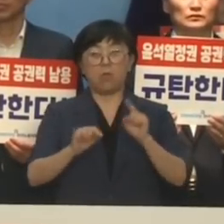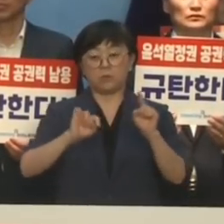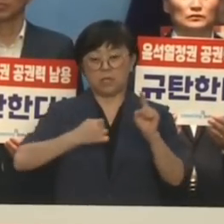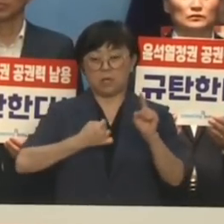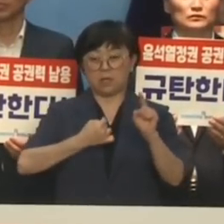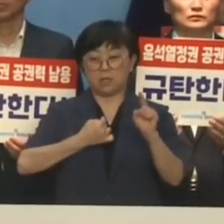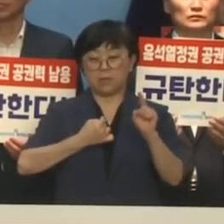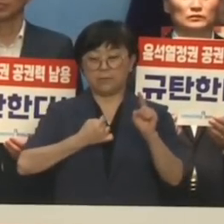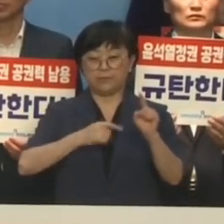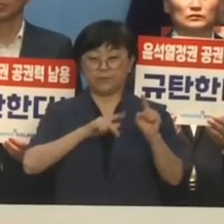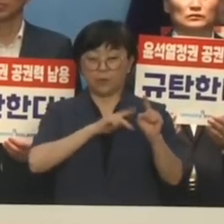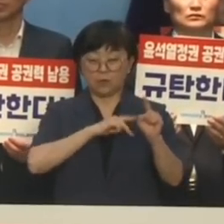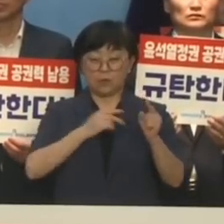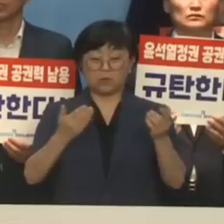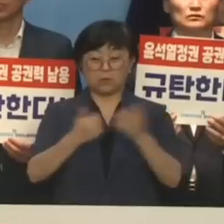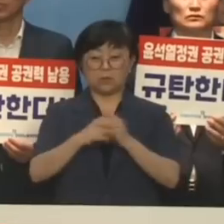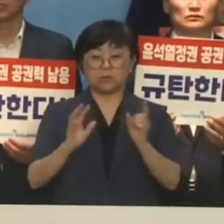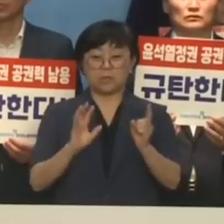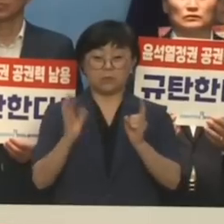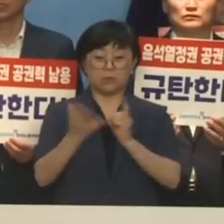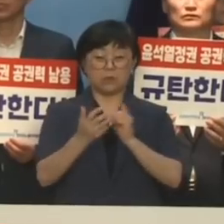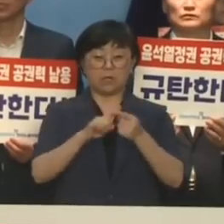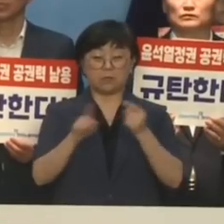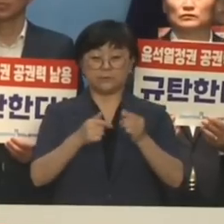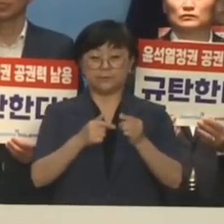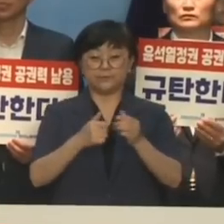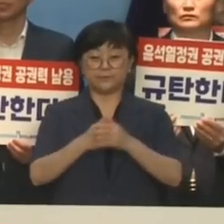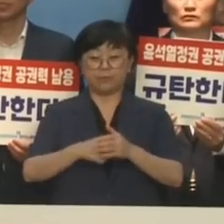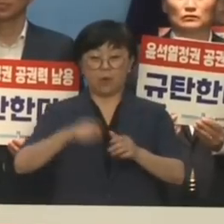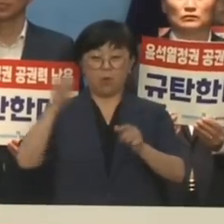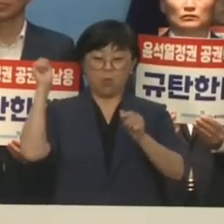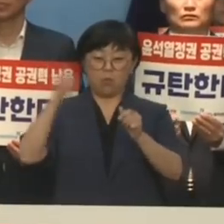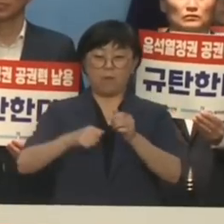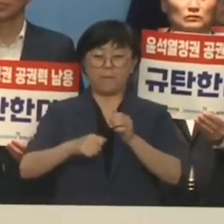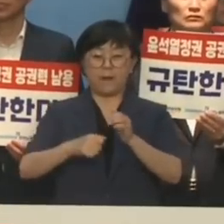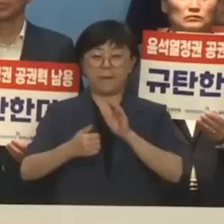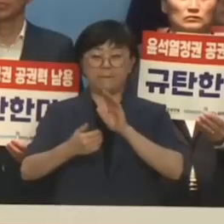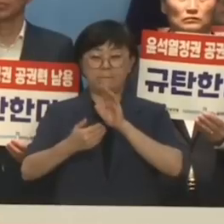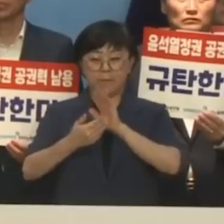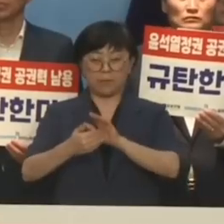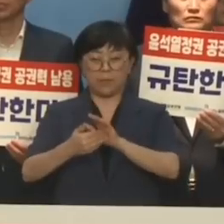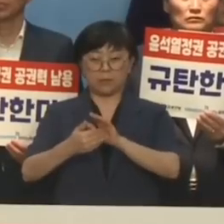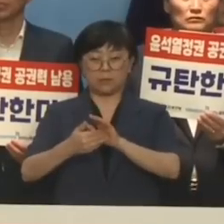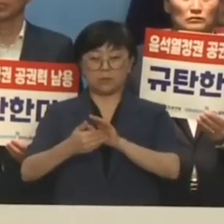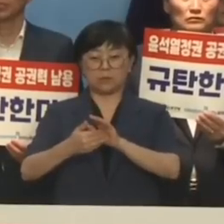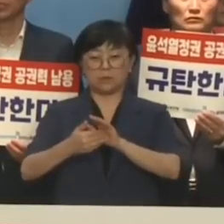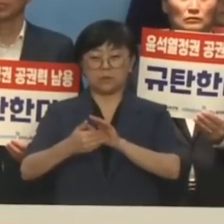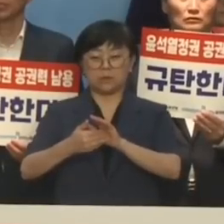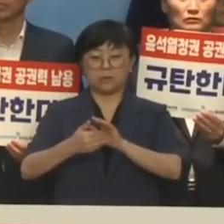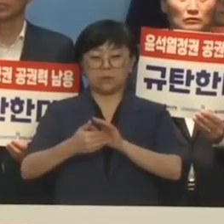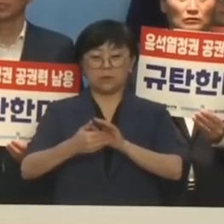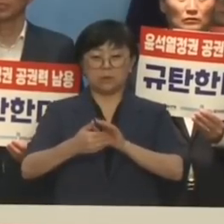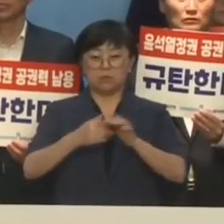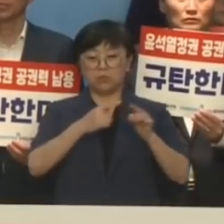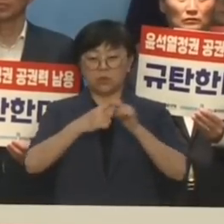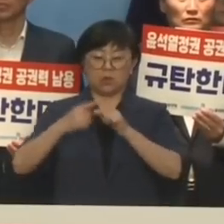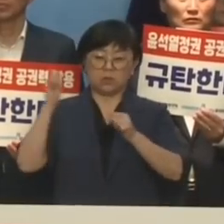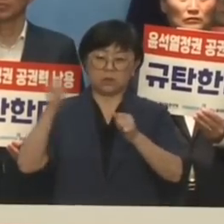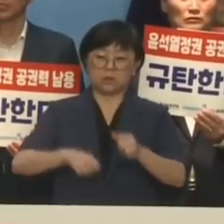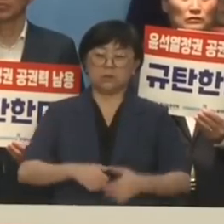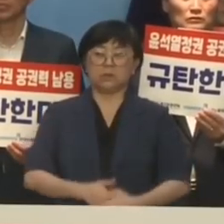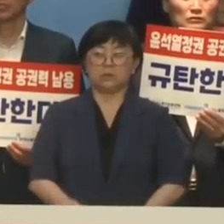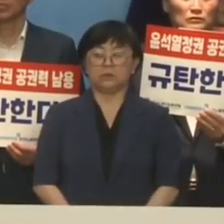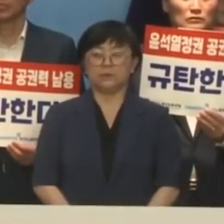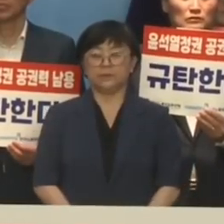혼자이던 금속노련 김준영 사무처장을 곤봉과 방패 등으로 사정없이 내려쳤다.